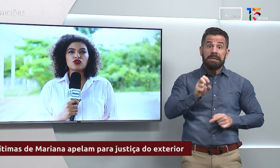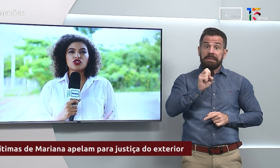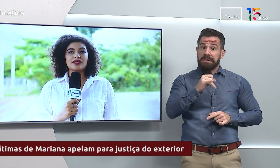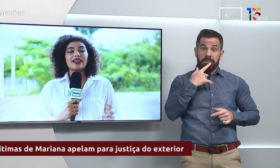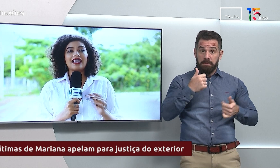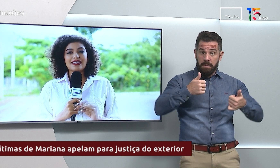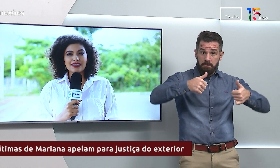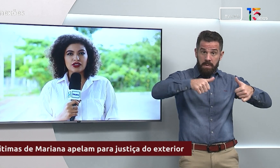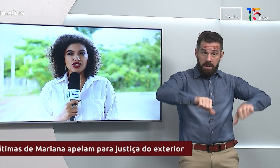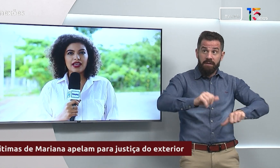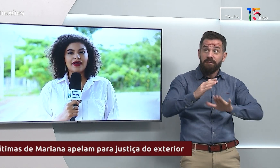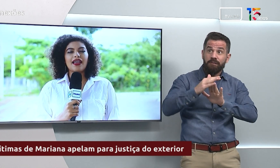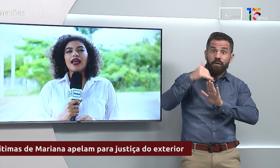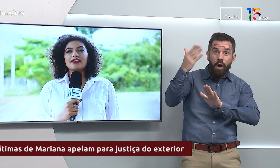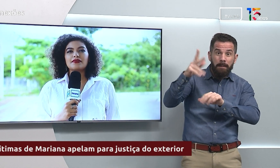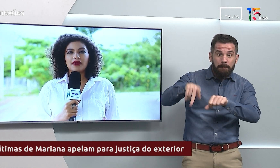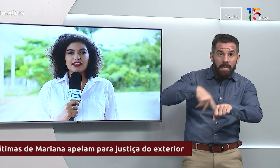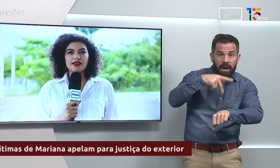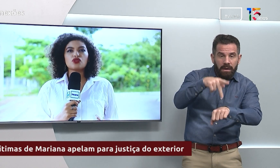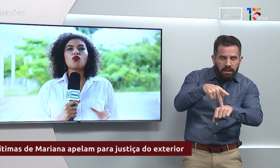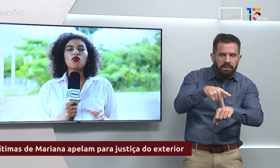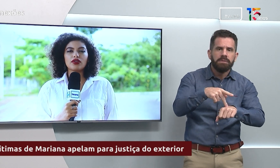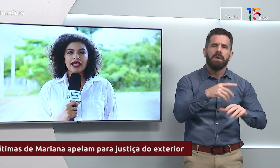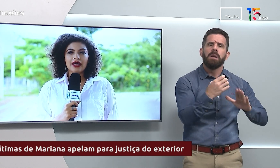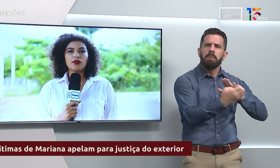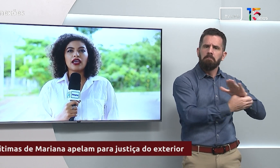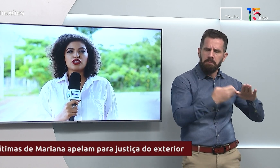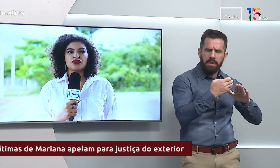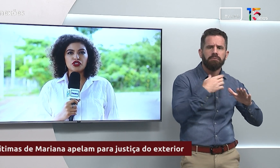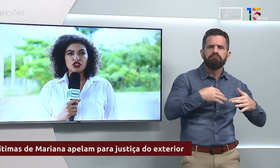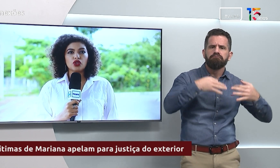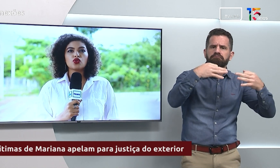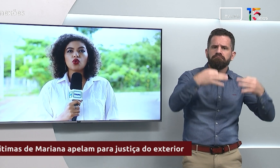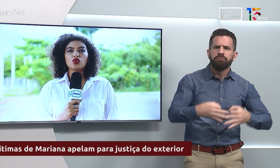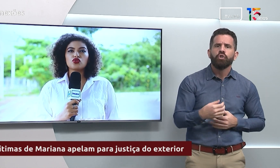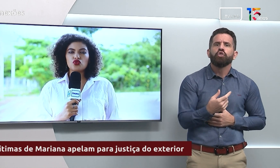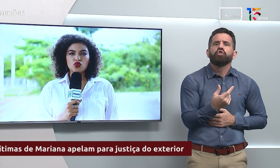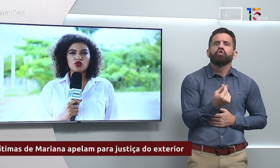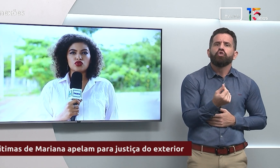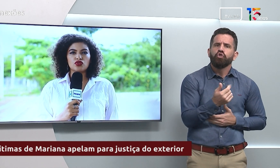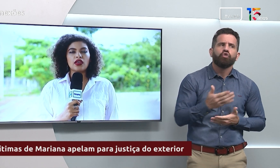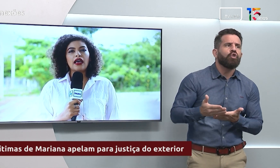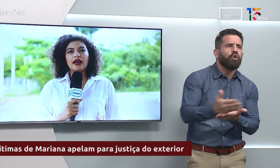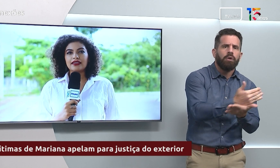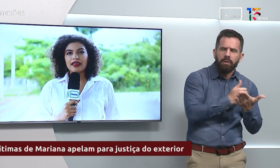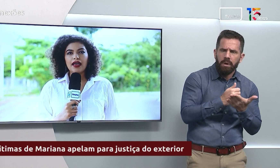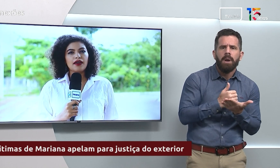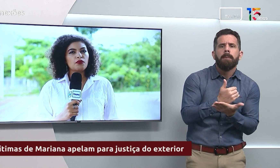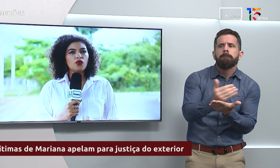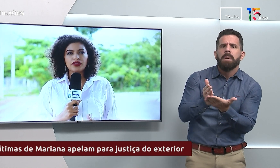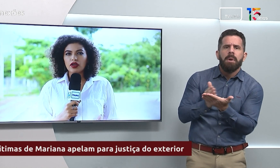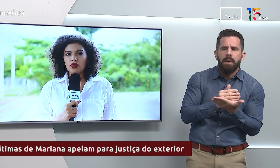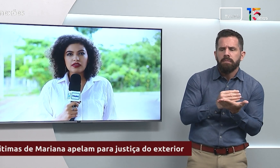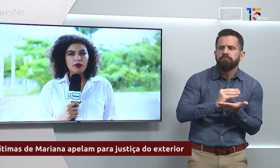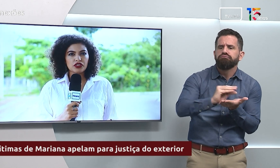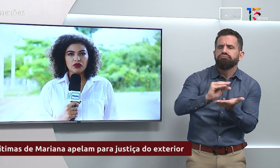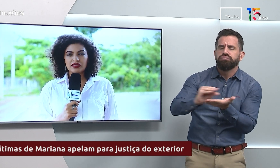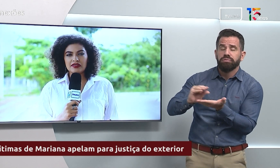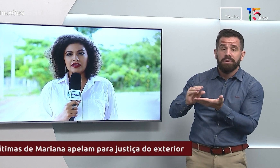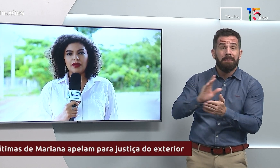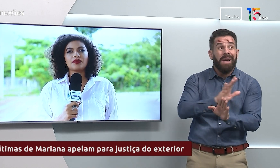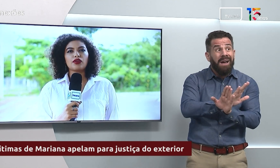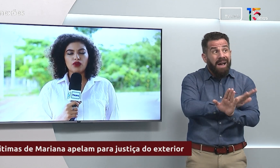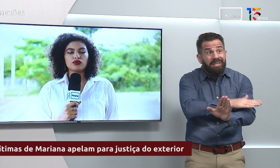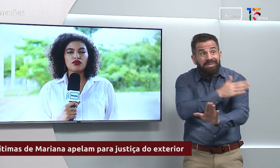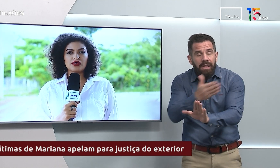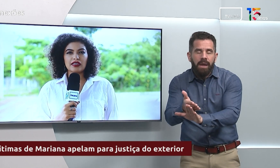na justiça estrangeira, as empresas concordaram em dividir todos os custos. Até lá, muita coisa pode